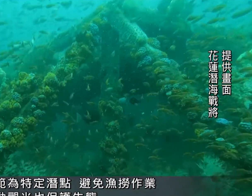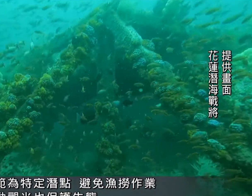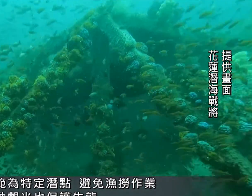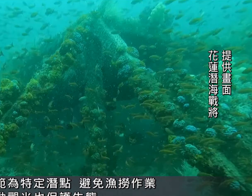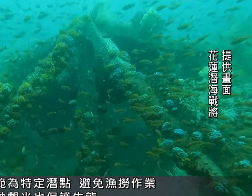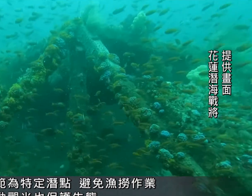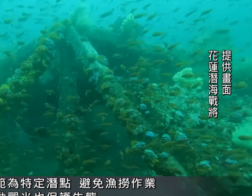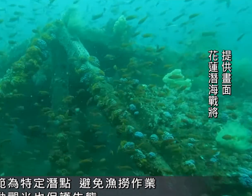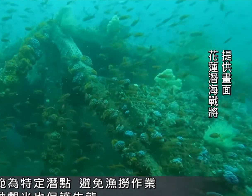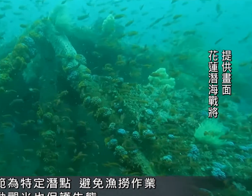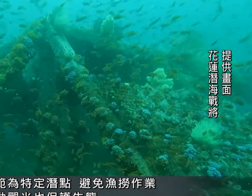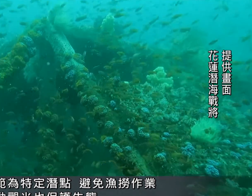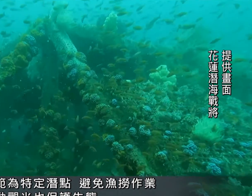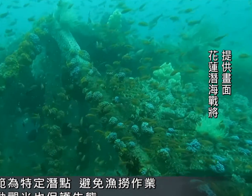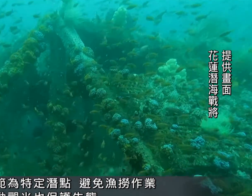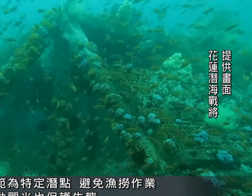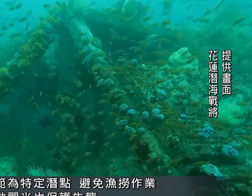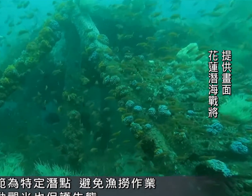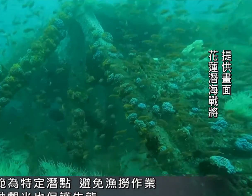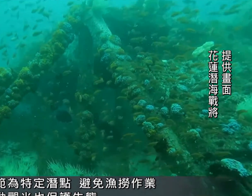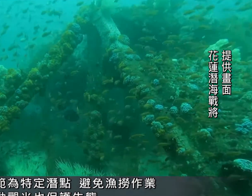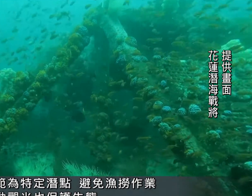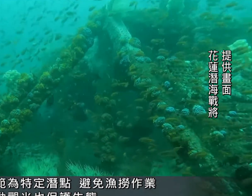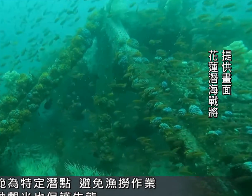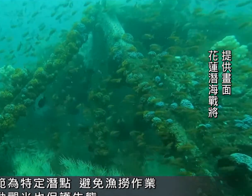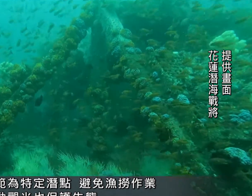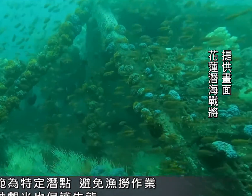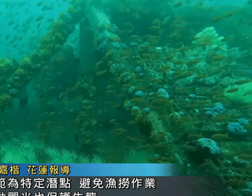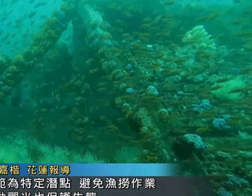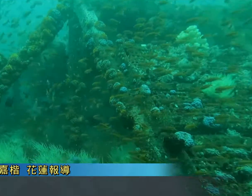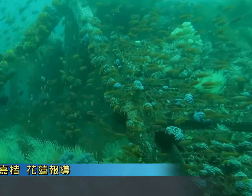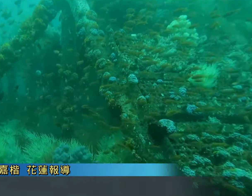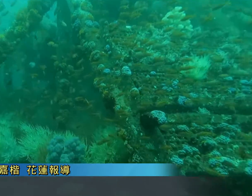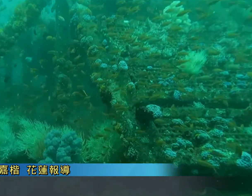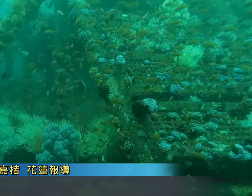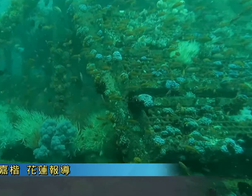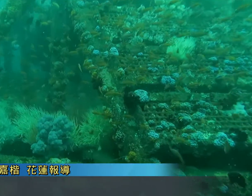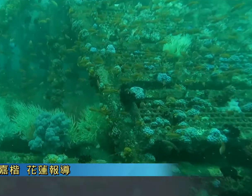潜点，避免鱼捞作业，带动观光也保护生态。记者温家凯观察报道。